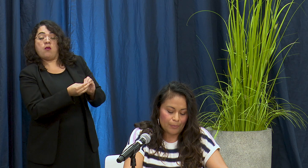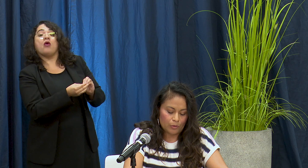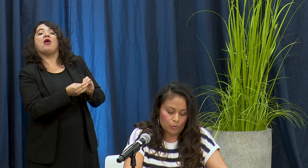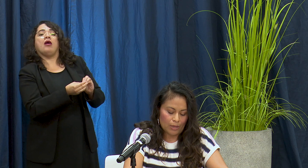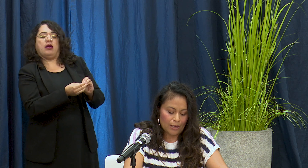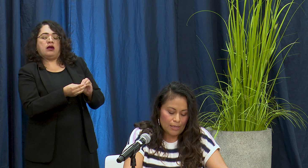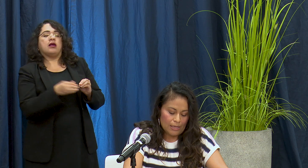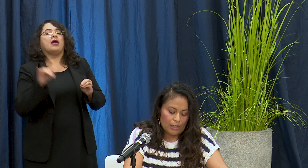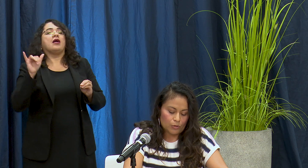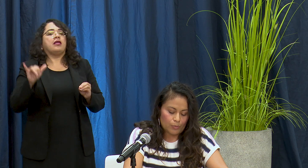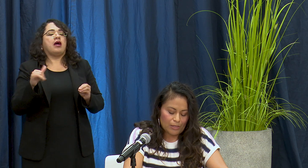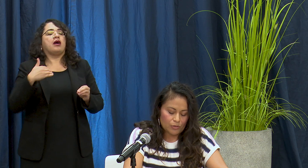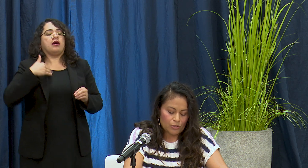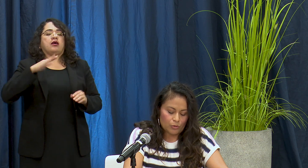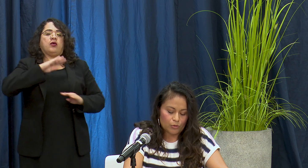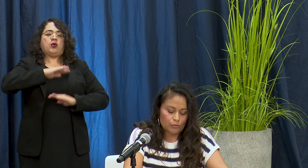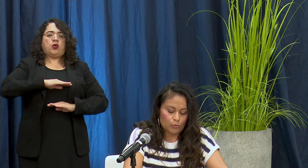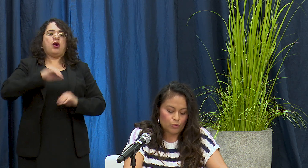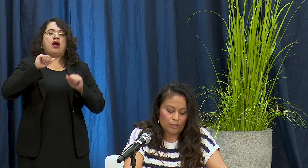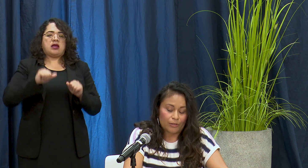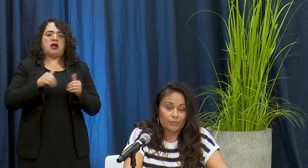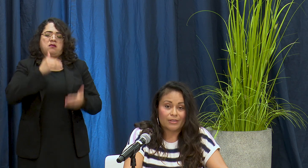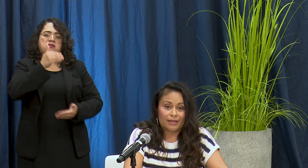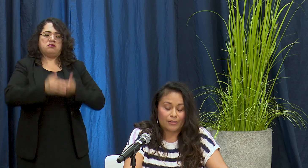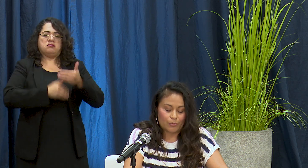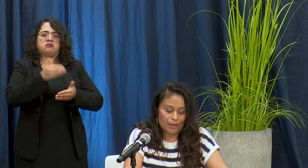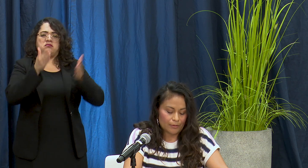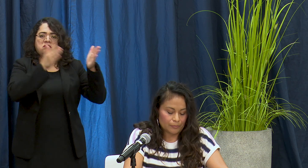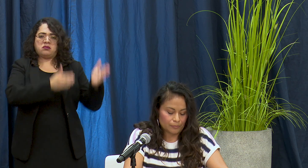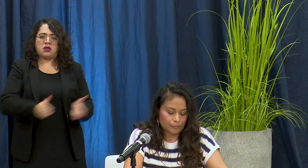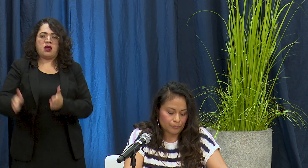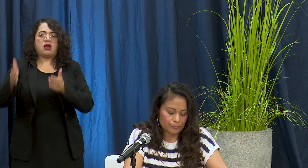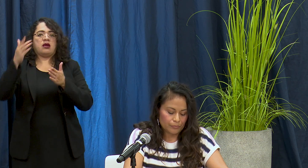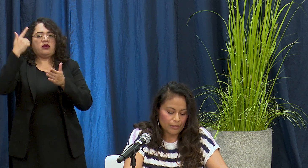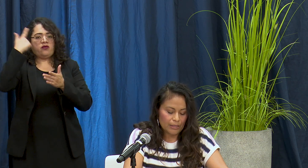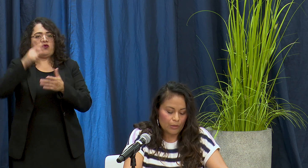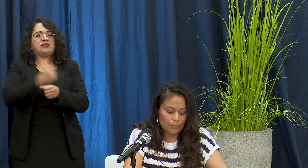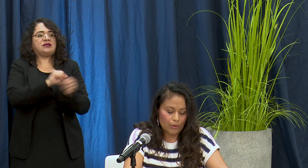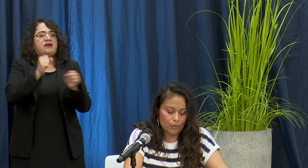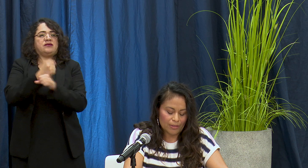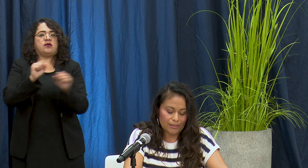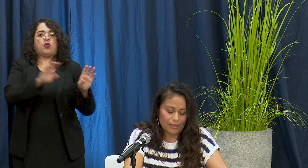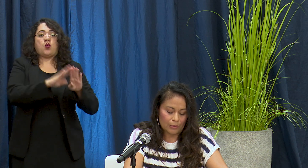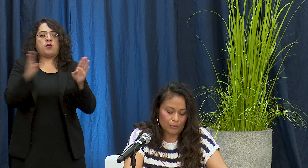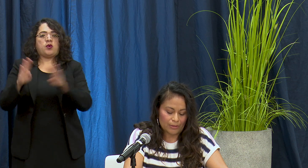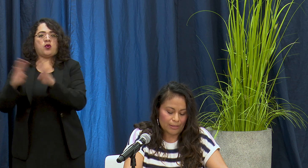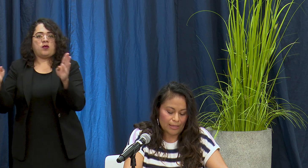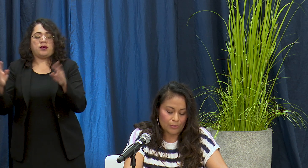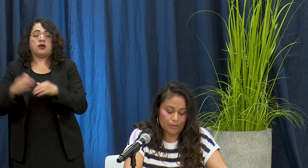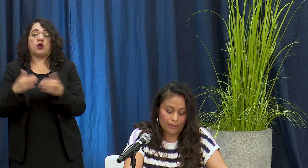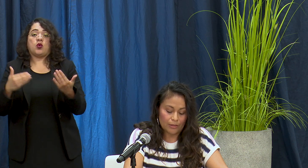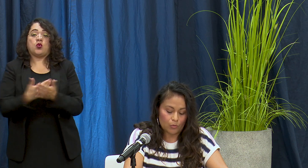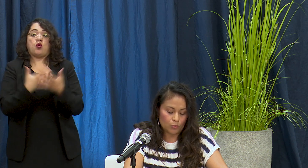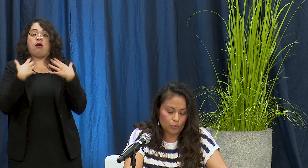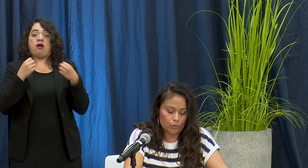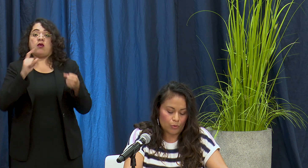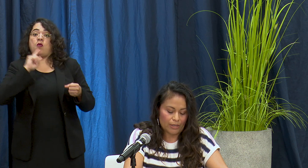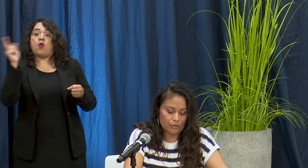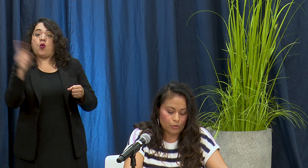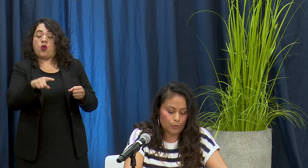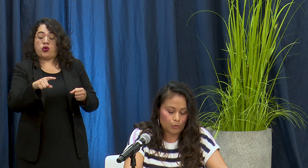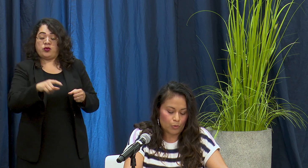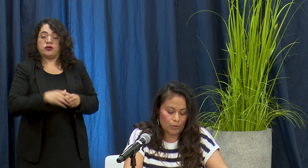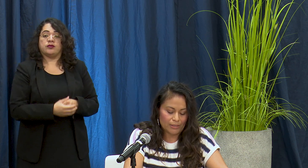de reapertura y los plazos de los funcionarios de la ciudad. La nueva orden de salud de la ciudad, junto